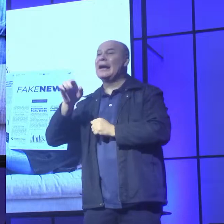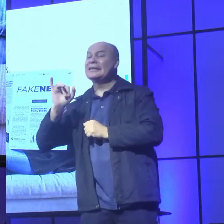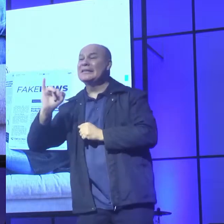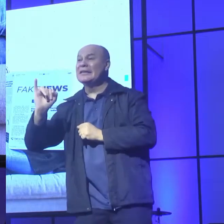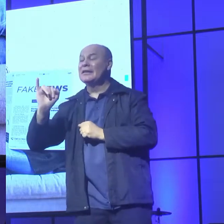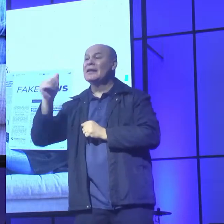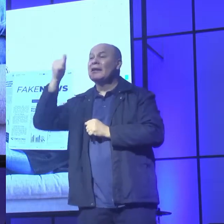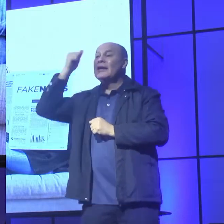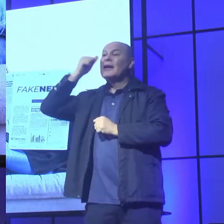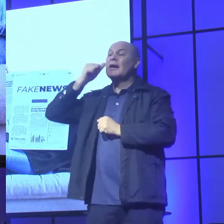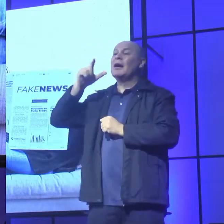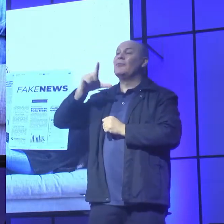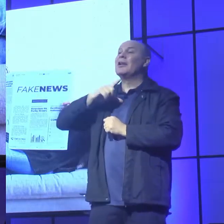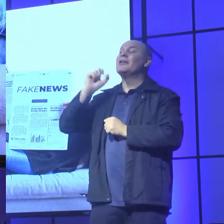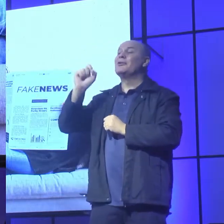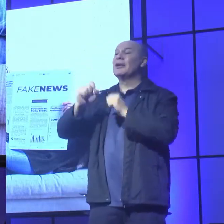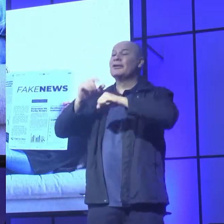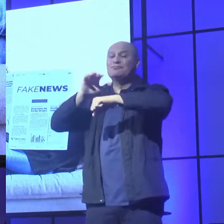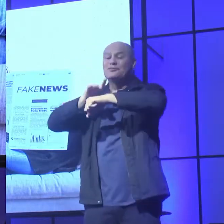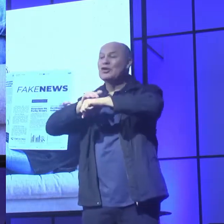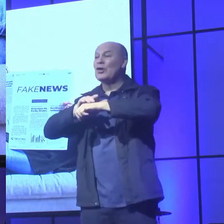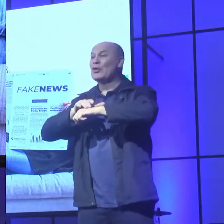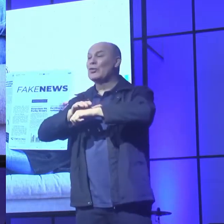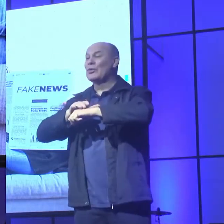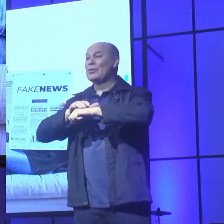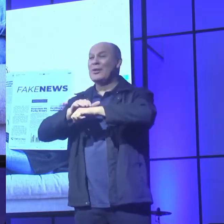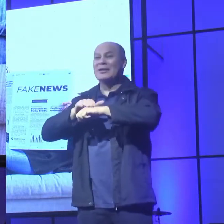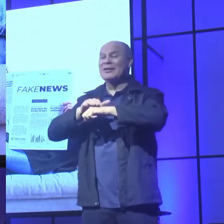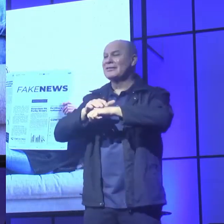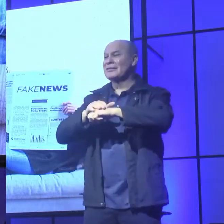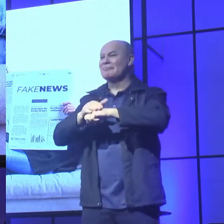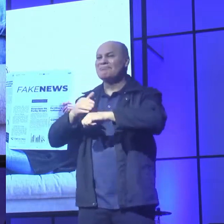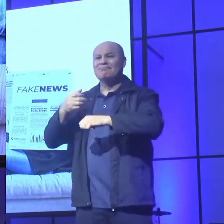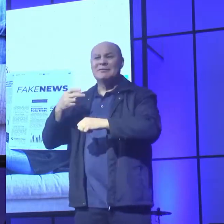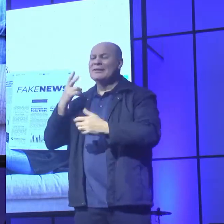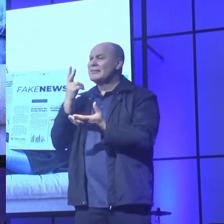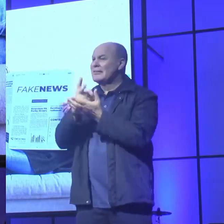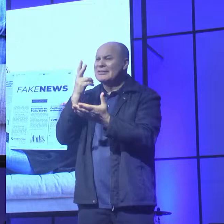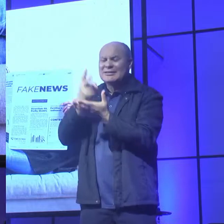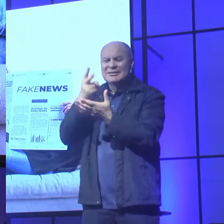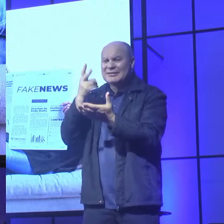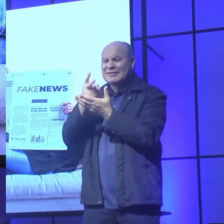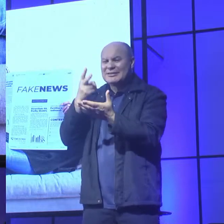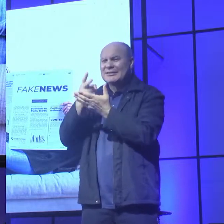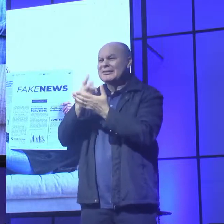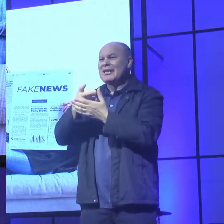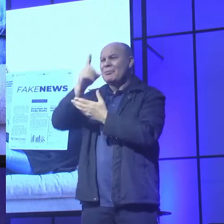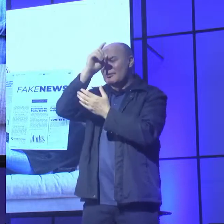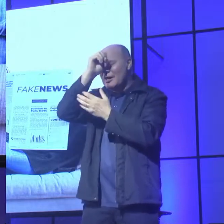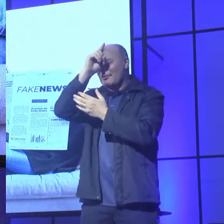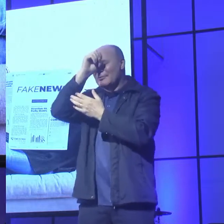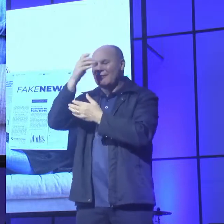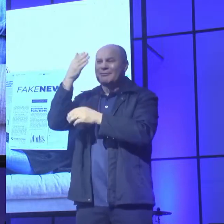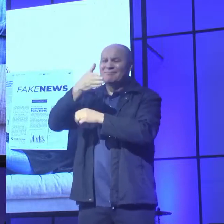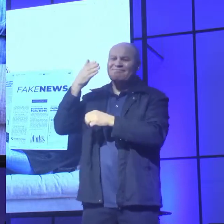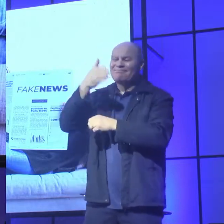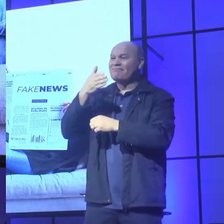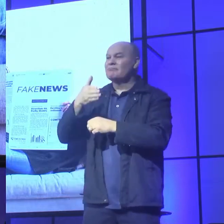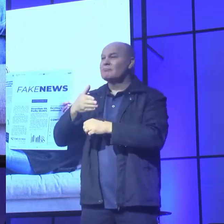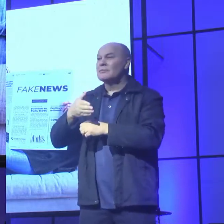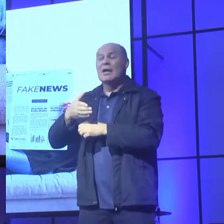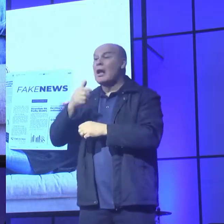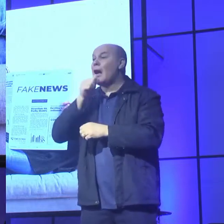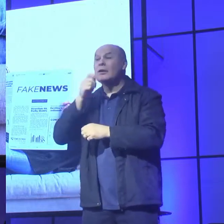tem lutado com uma enfermidade, que não descobriu até hoje, o que de fato é, ela tem desfalecido, mas eu